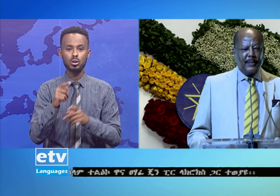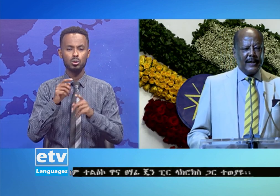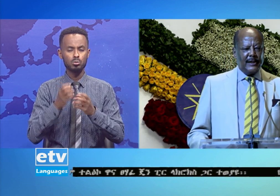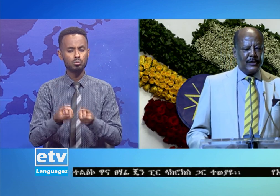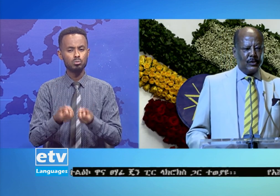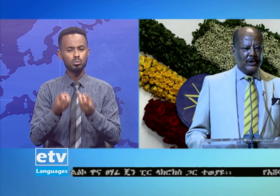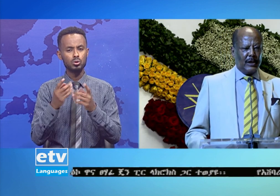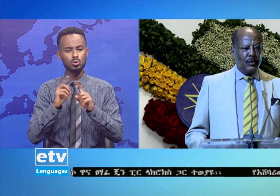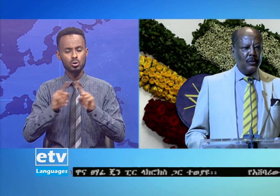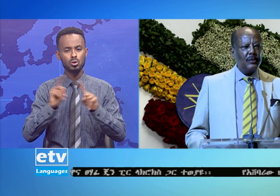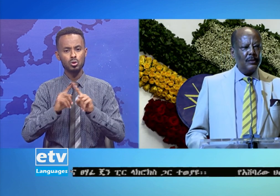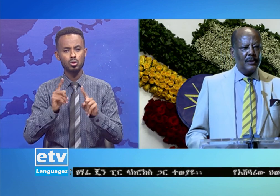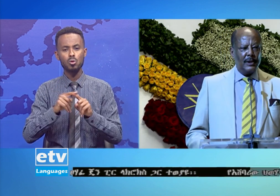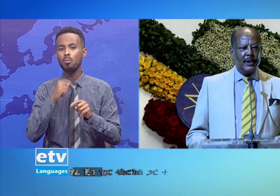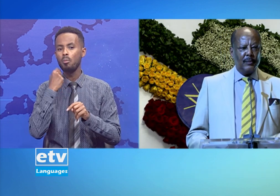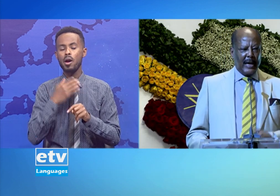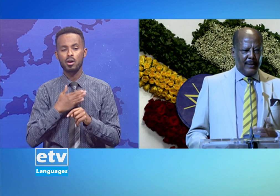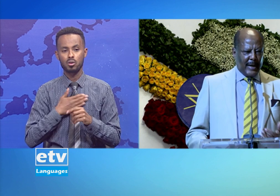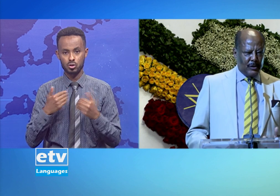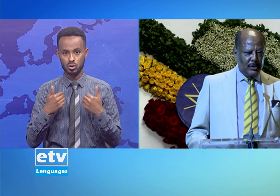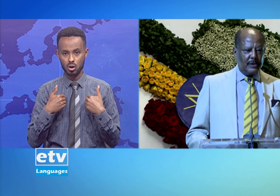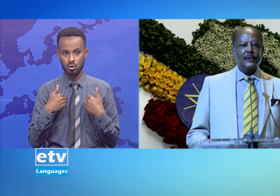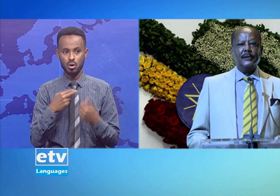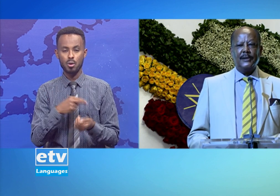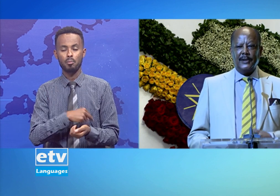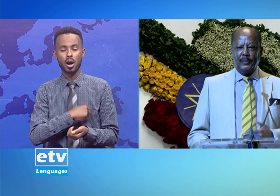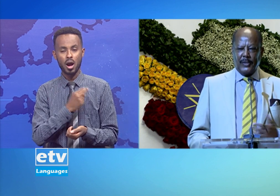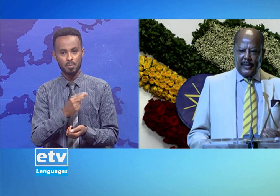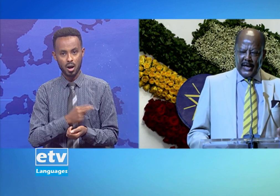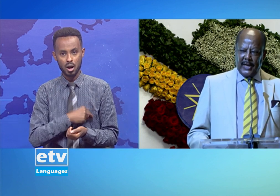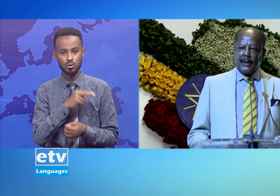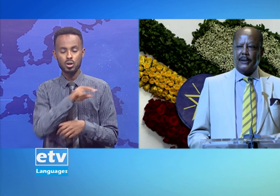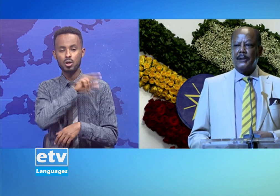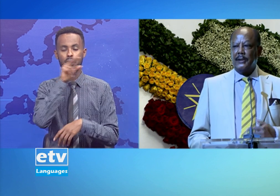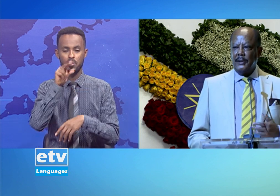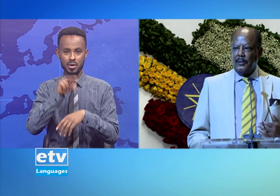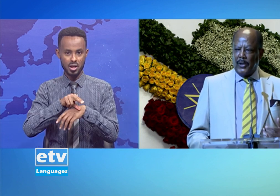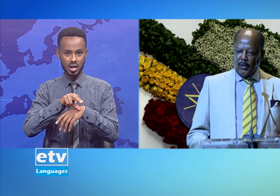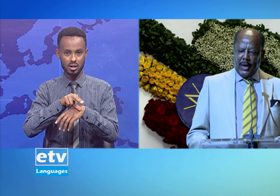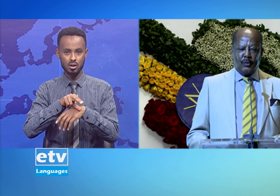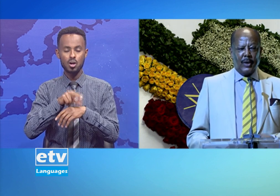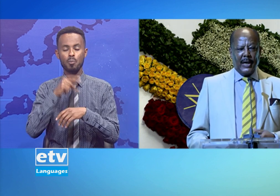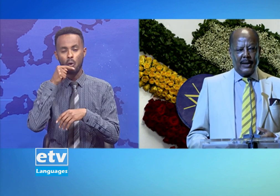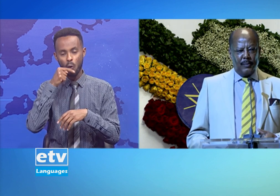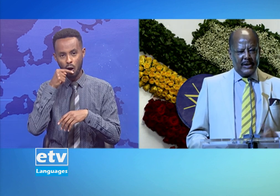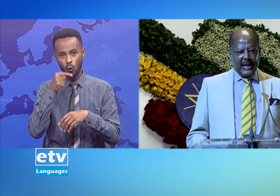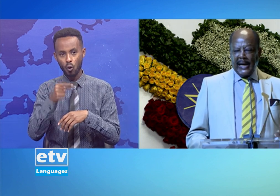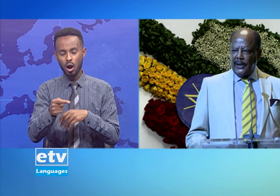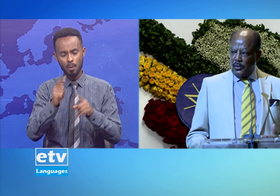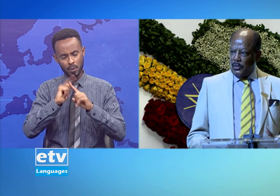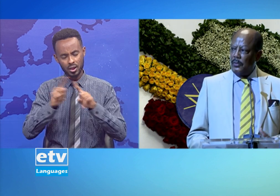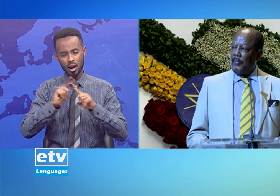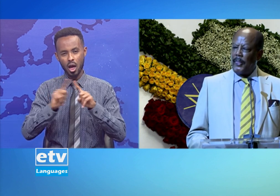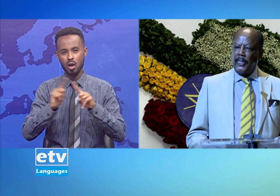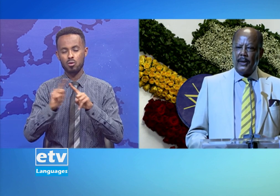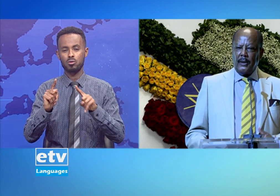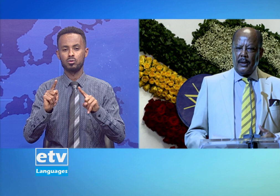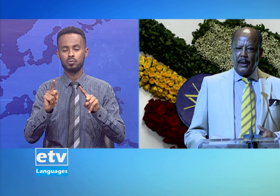አይነት ማንነቶች አሉን። በሃይማኖት በብሔር በቋንቋ በተለያዩ